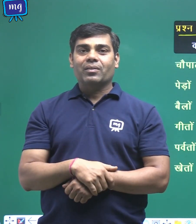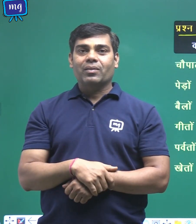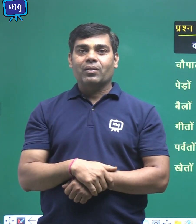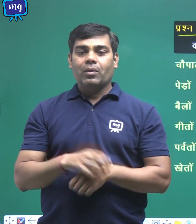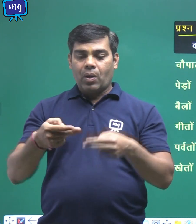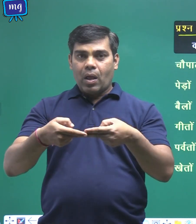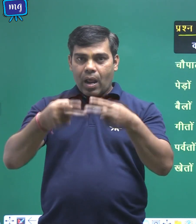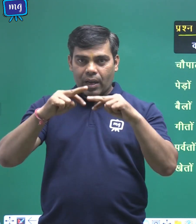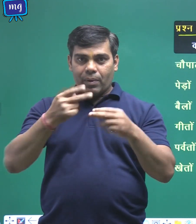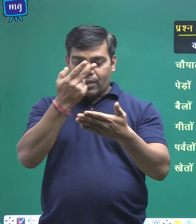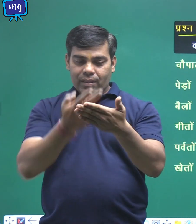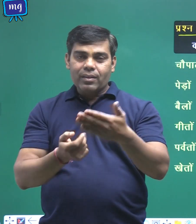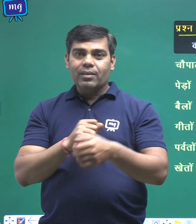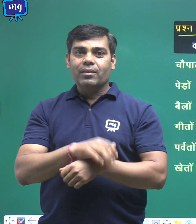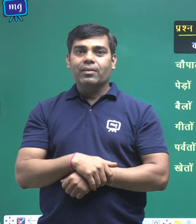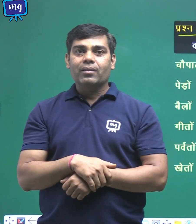निम्नलिखित